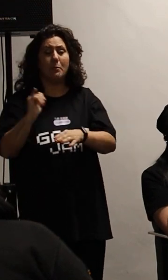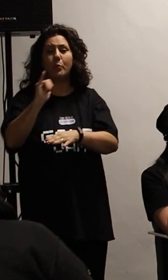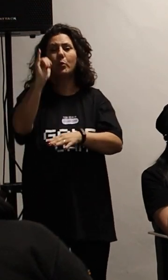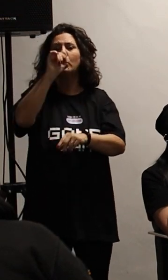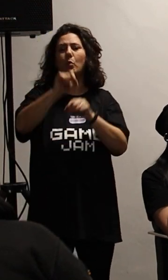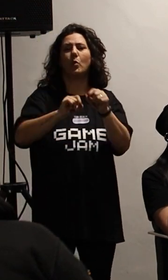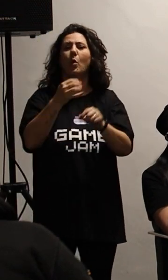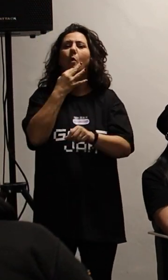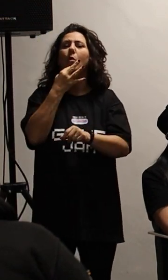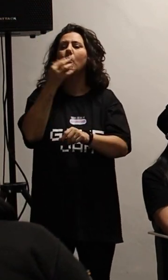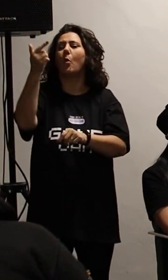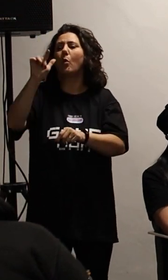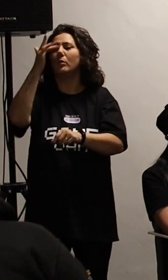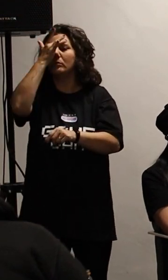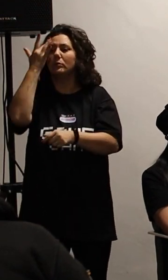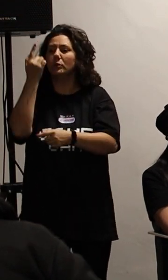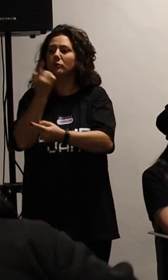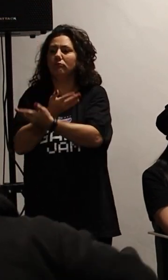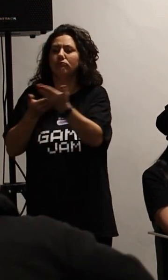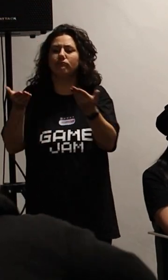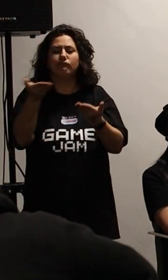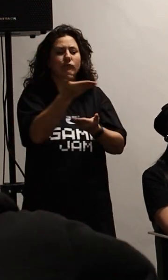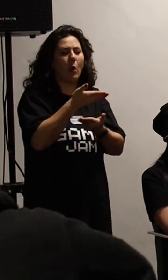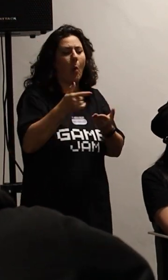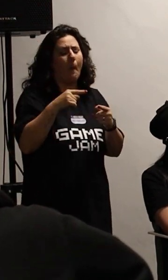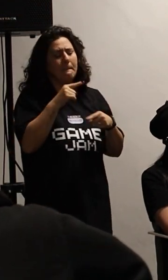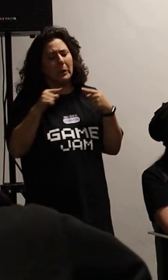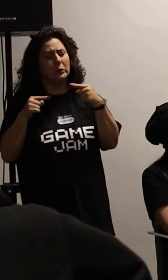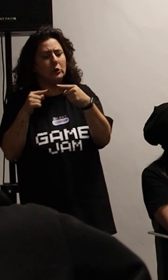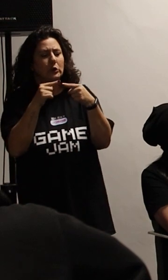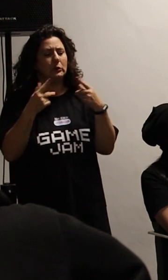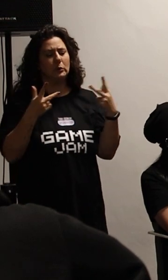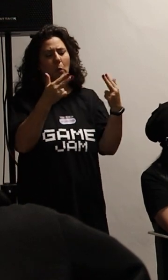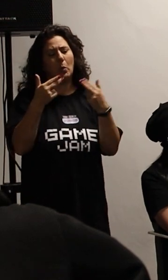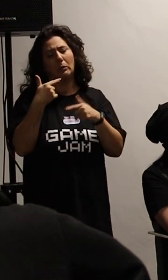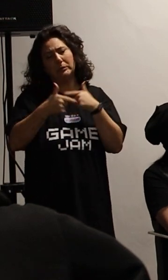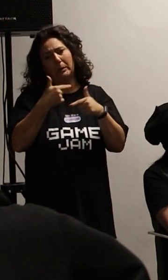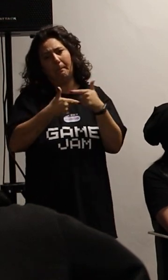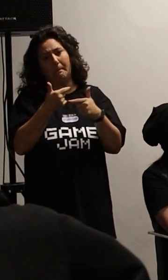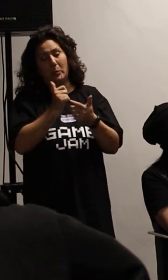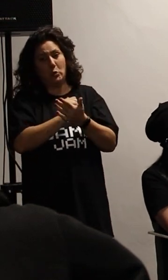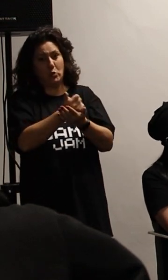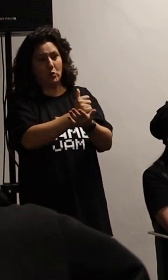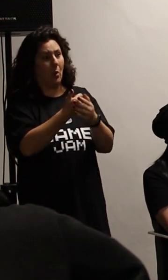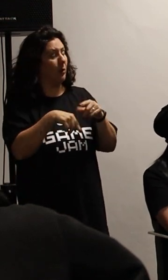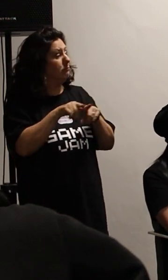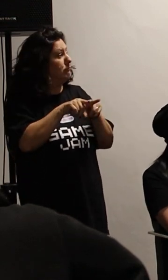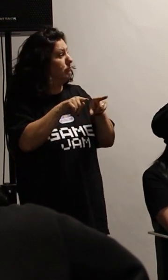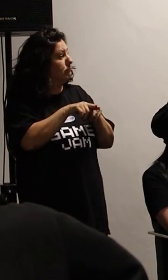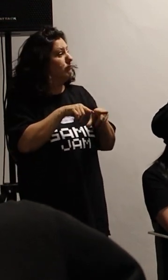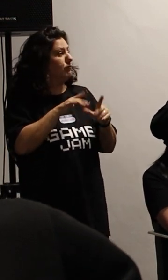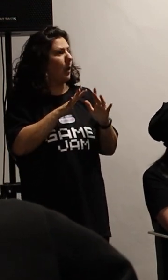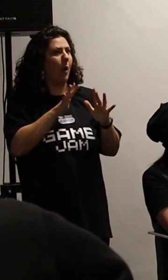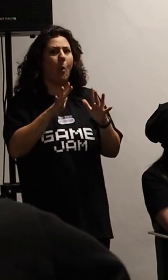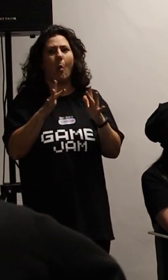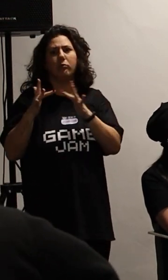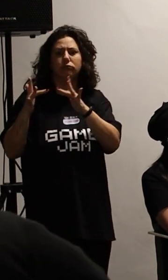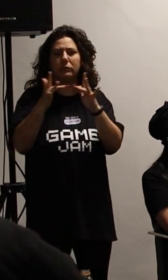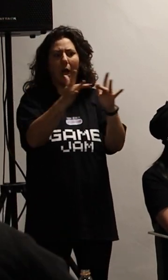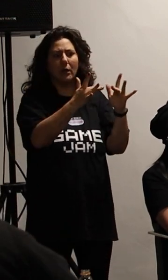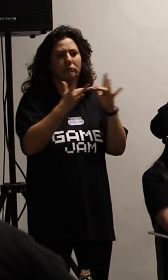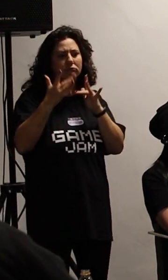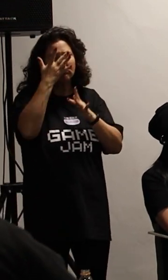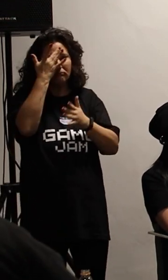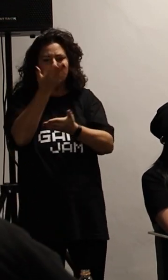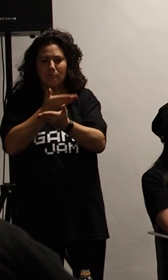conhecer outras pessoas que têm o mesmo objetivo que você, que quer trabalhar com jogos, né? Então, você fazer essa rede de contatos